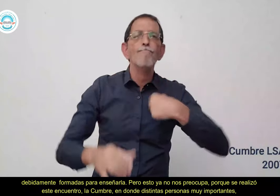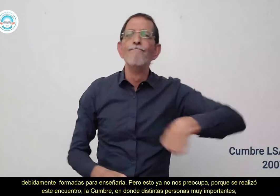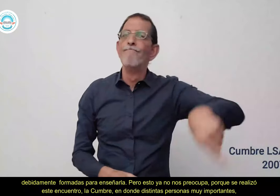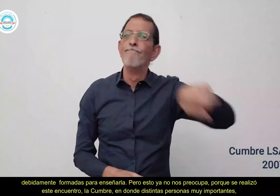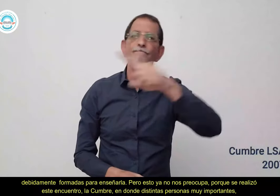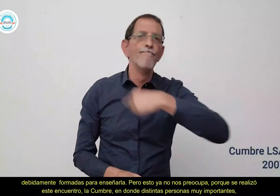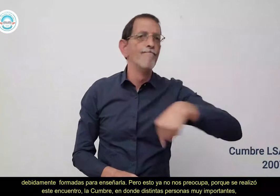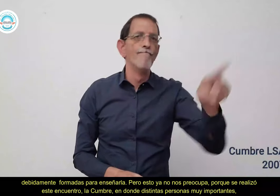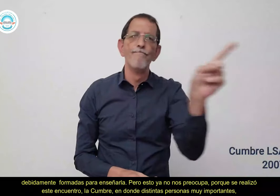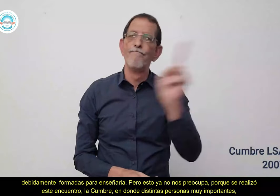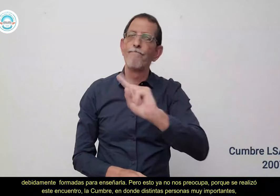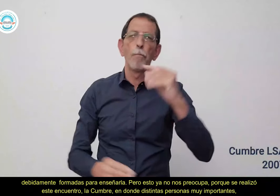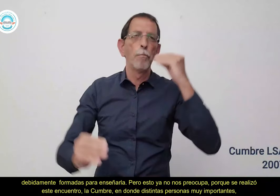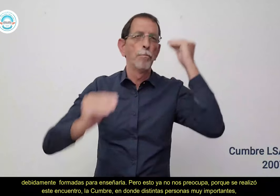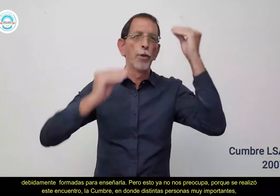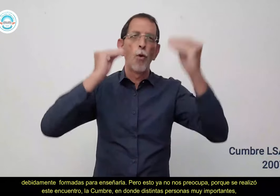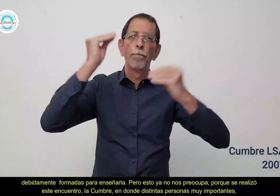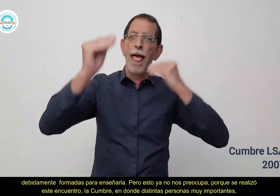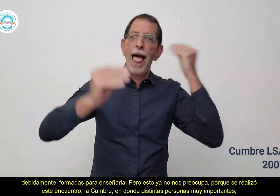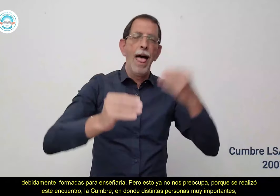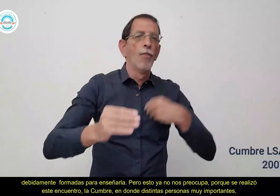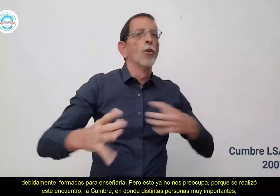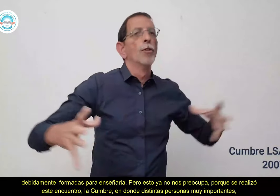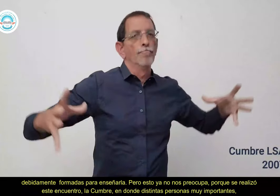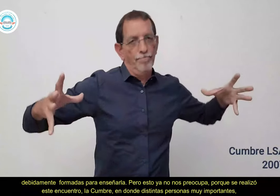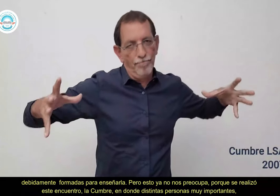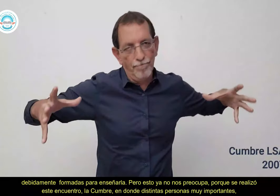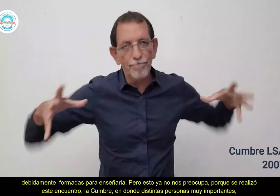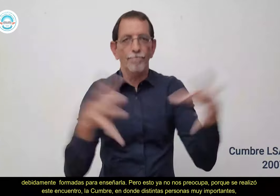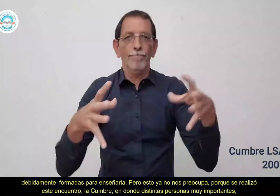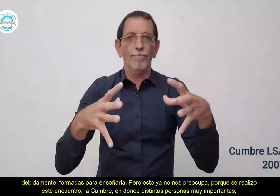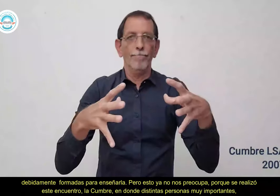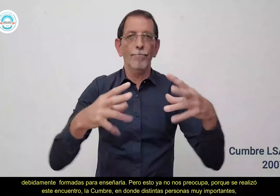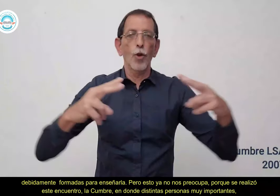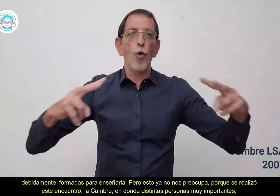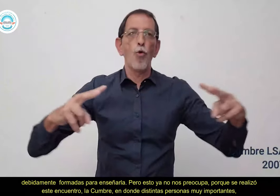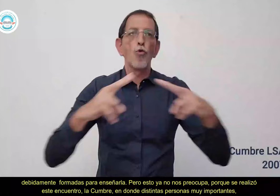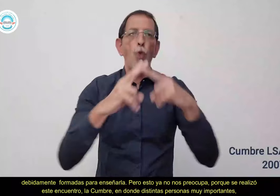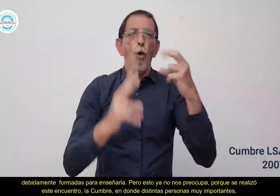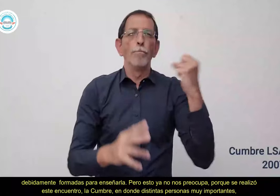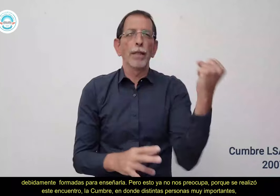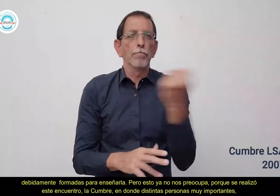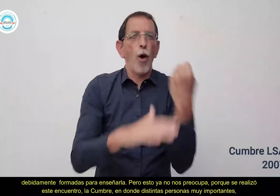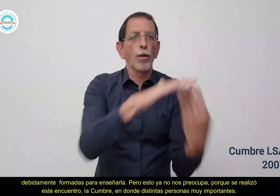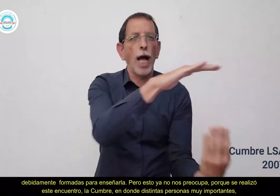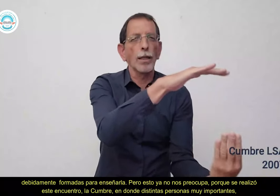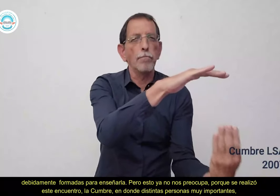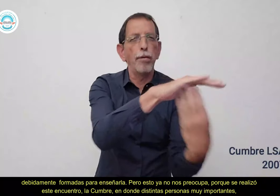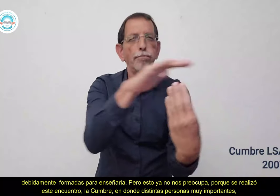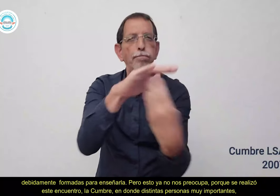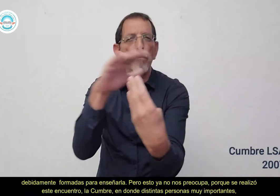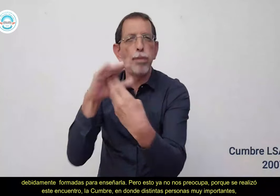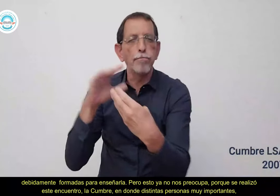no nos preocupa, porque se realizó este encuentro, la cumbre, en donde distintas personas muy